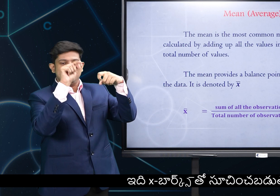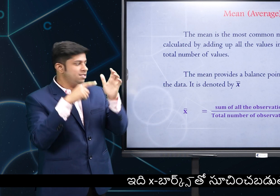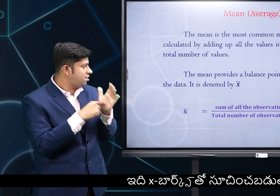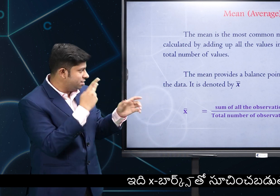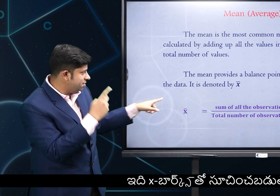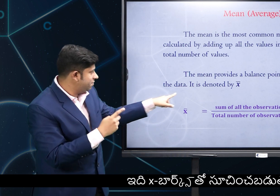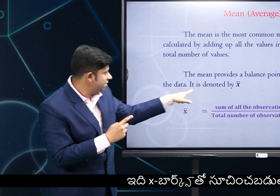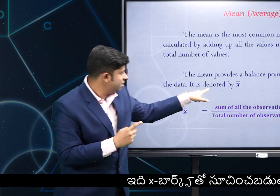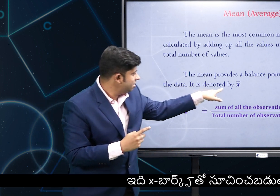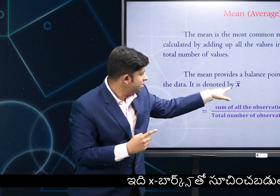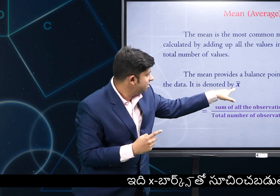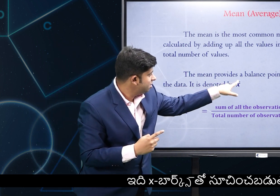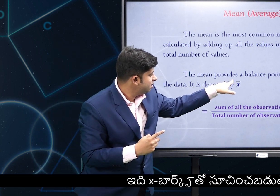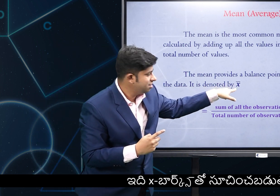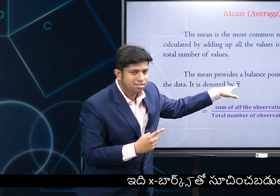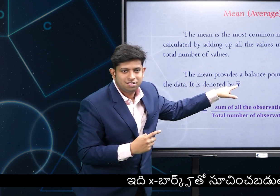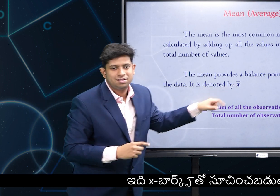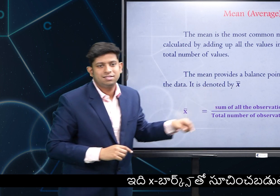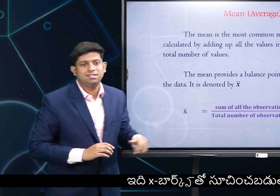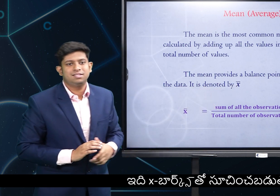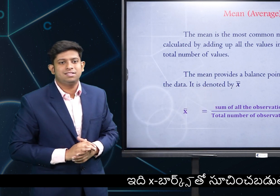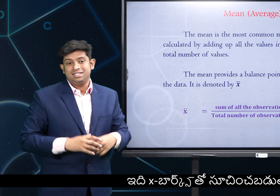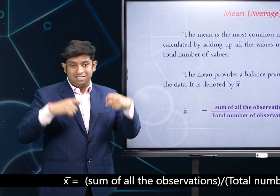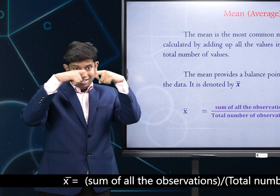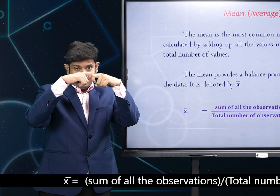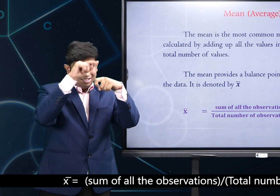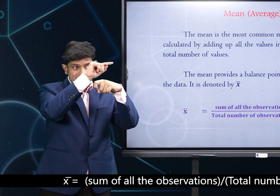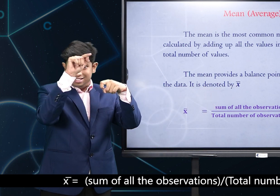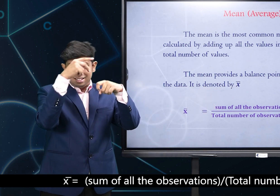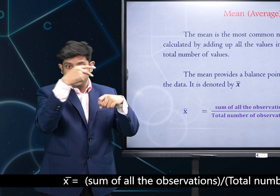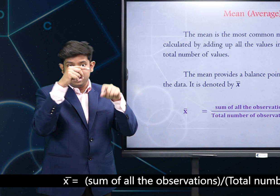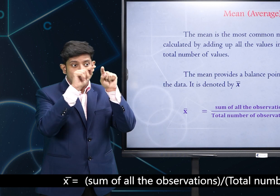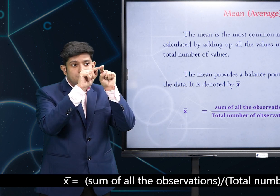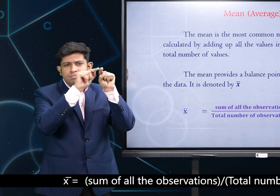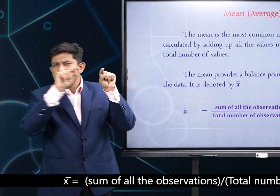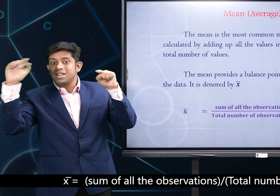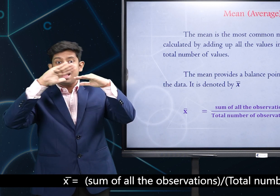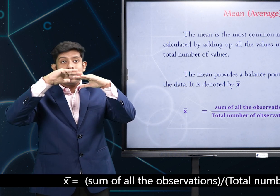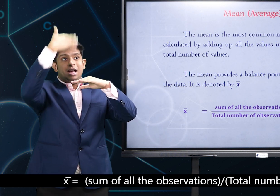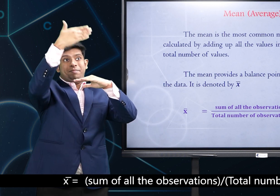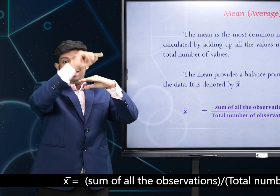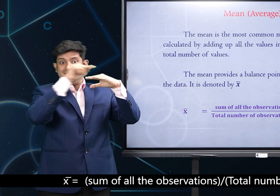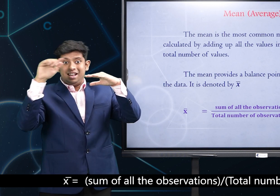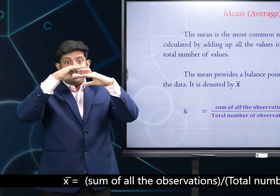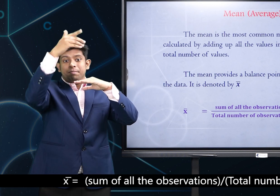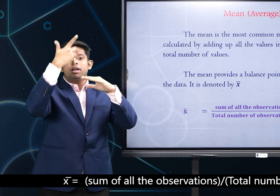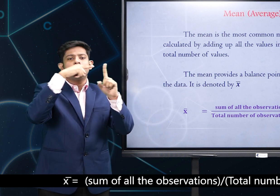బార్క్స్తో సూచించబడుతుంది. X = sum of all the observations